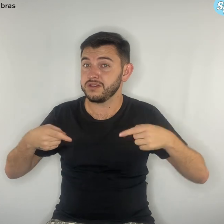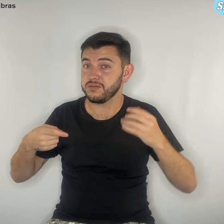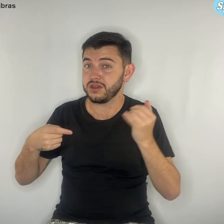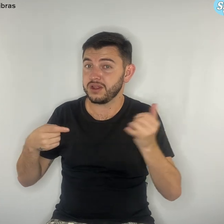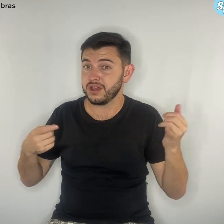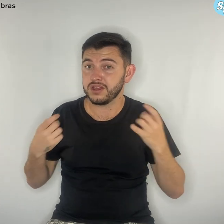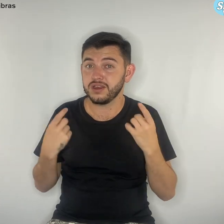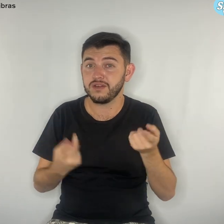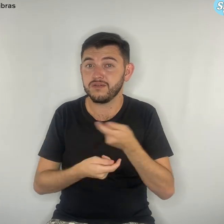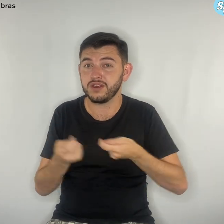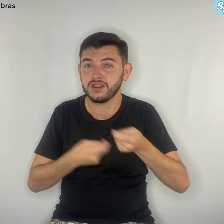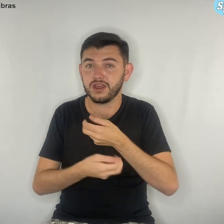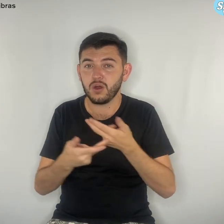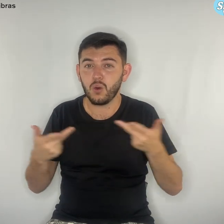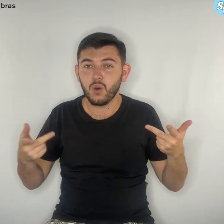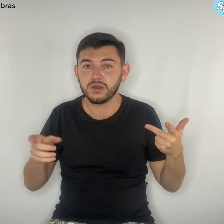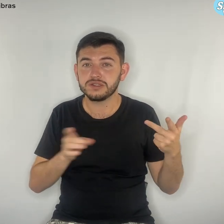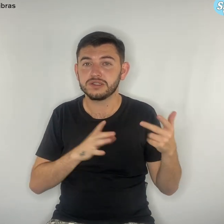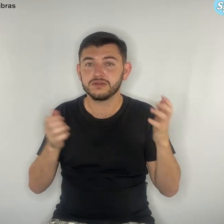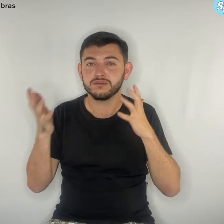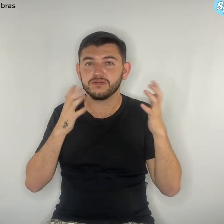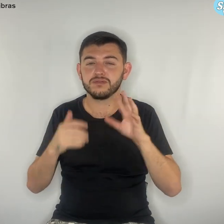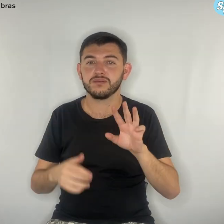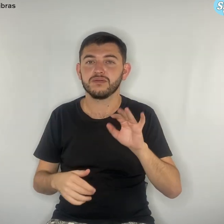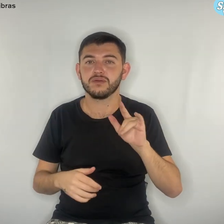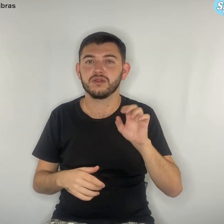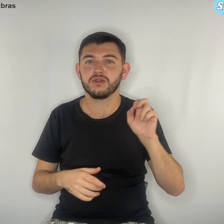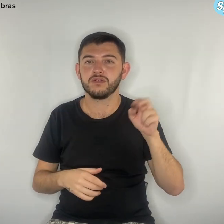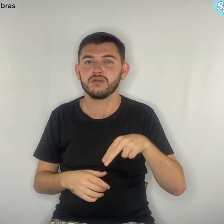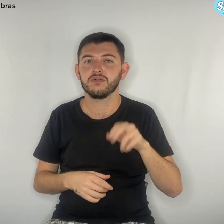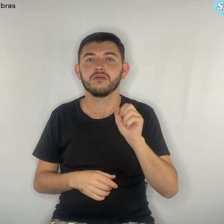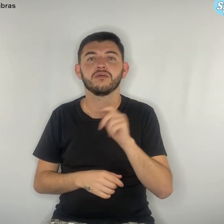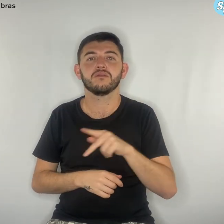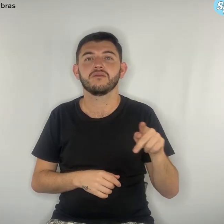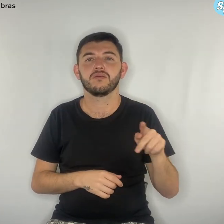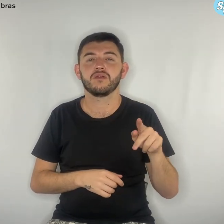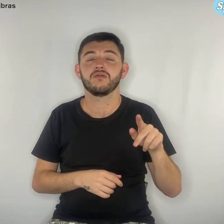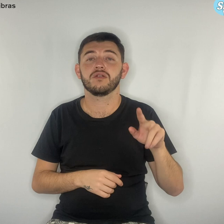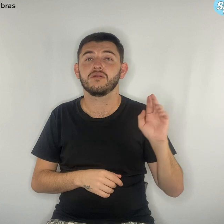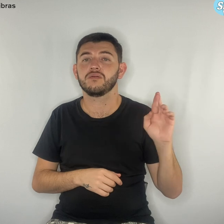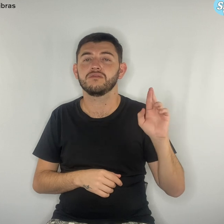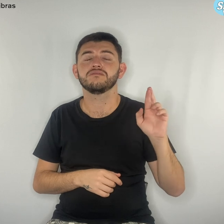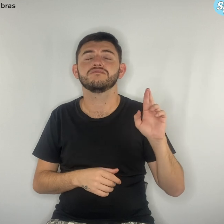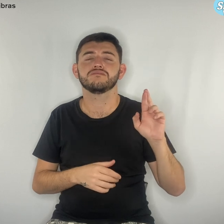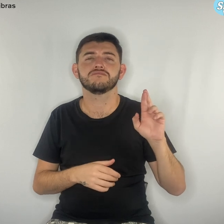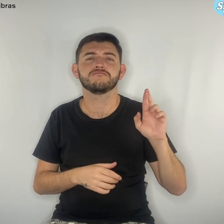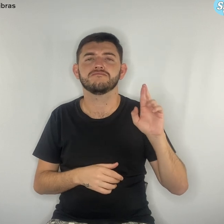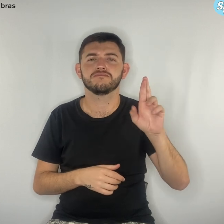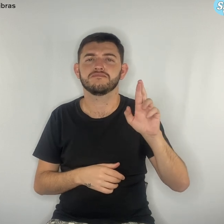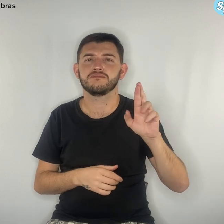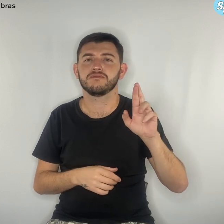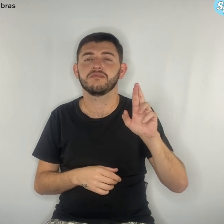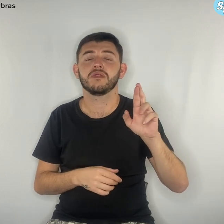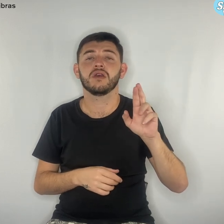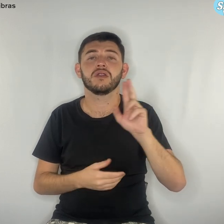assombrações. Wilson Gomes é professor titular da Universidade Federal da Bahia